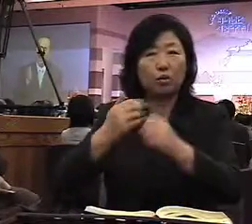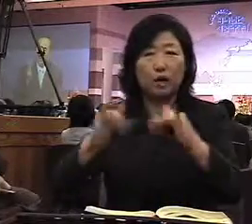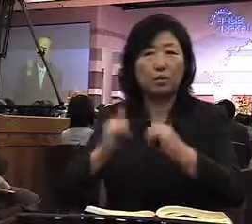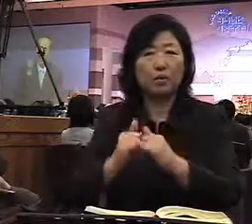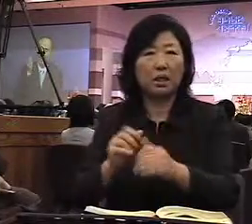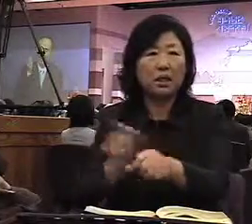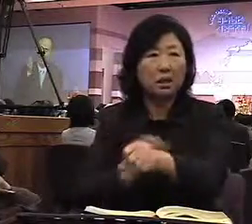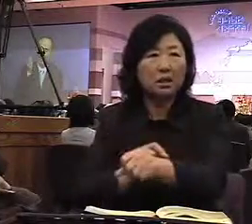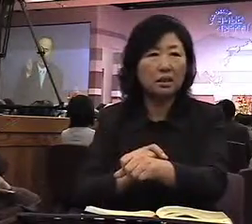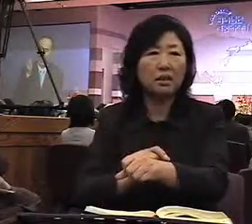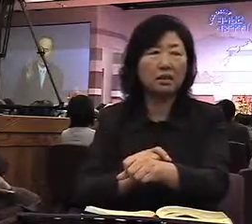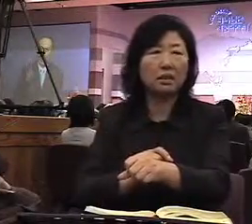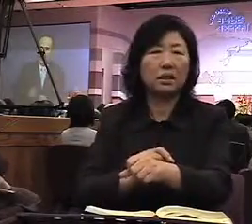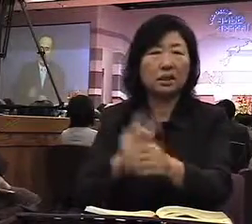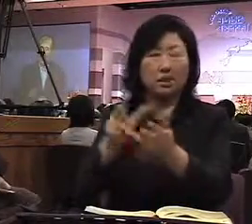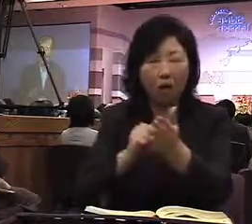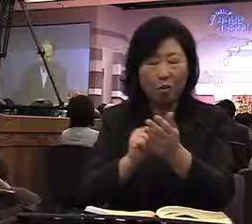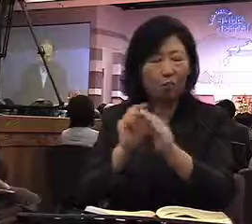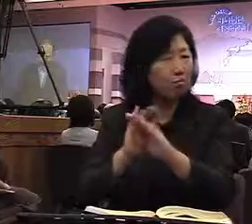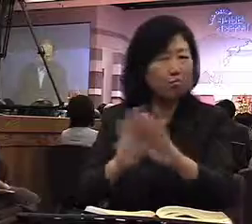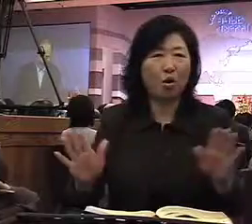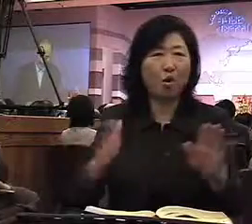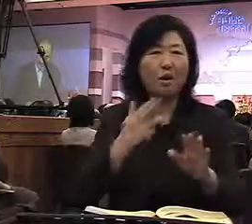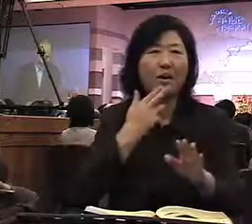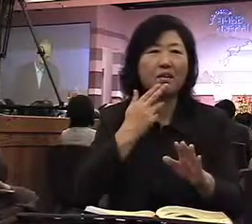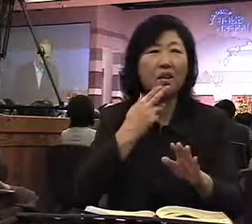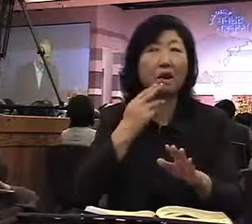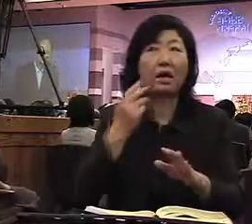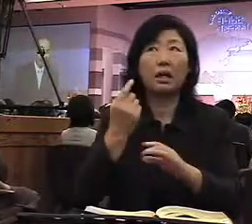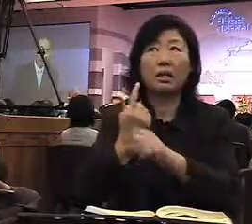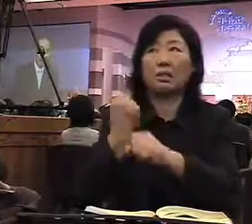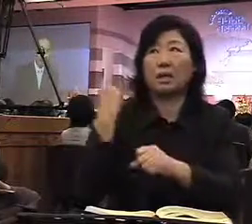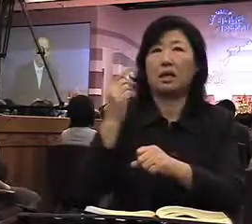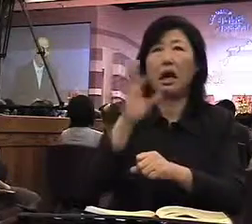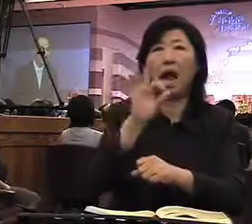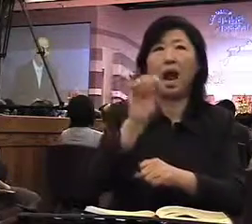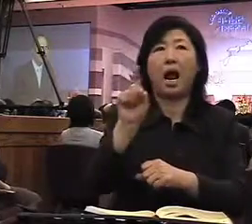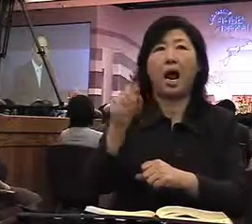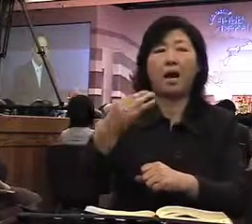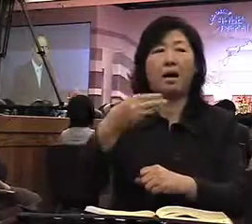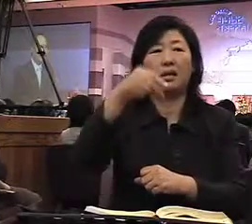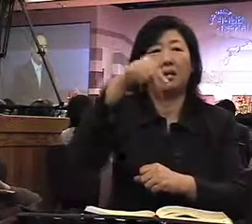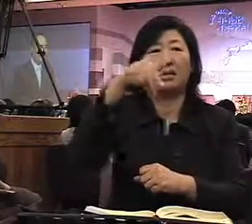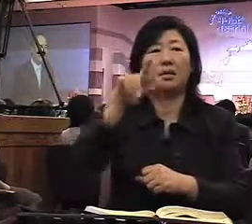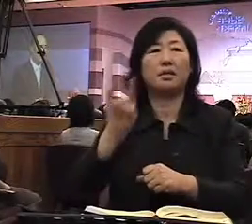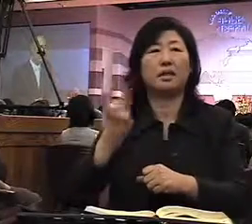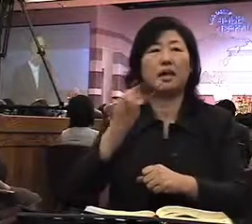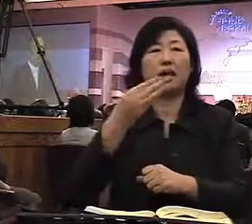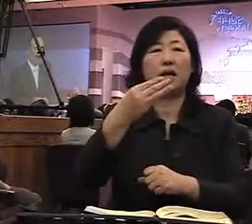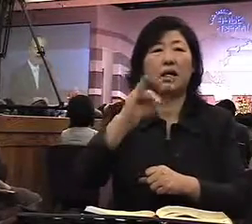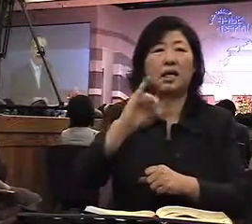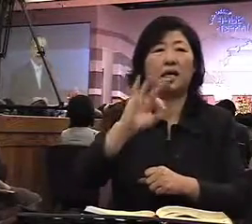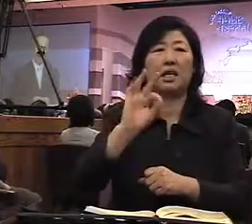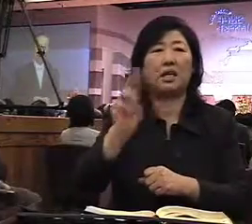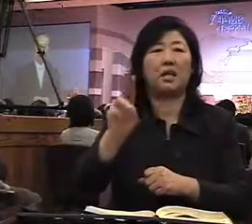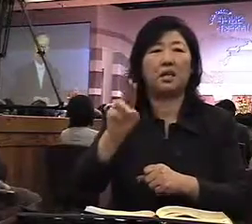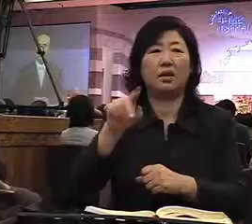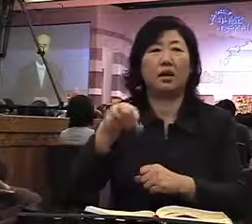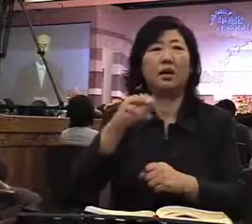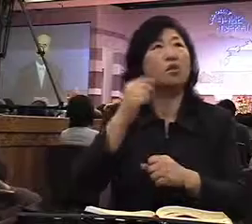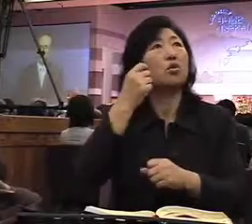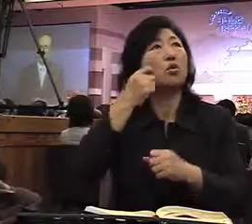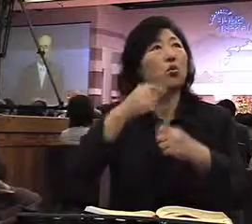뭐냐면 기도하는 민족입니다. 제가 알제리아에 작년 6월달에 한번 가게 됐습니다. 6월달에 갔는데요,